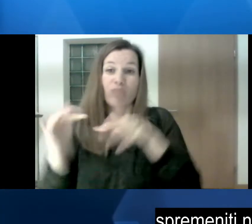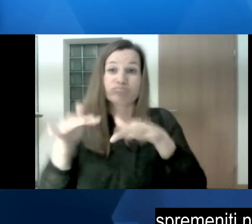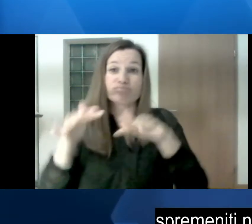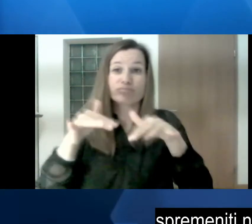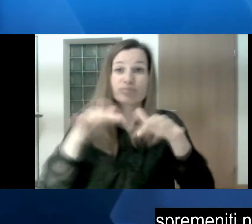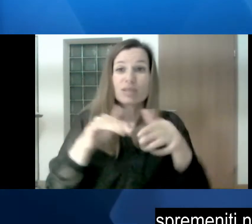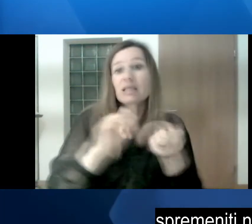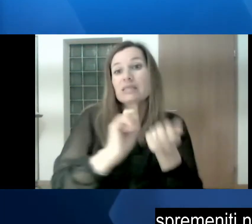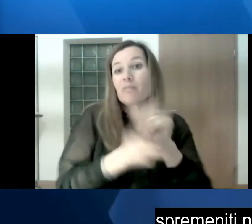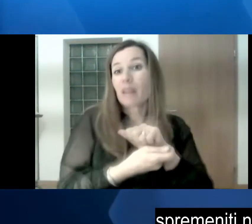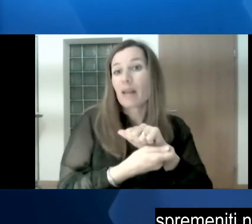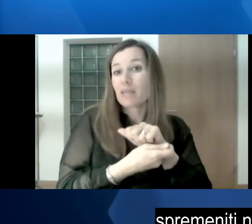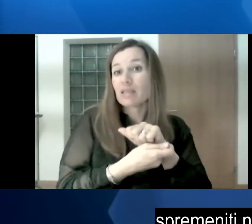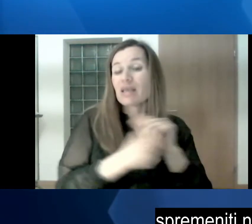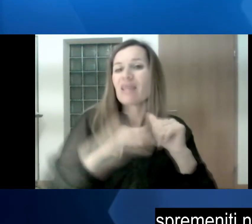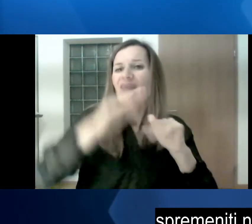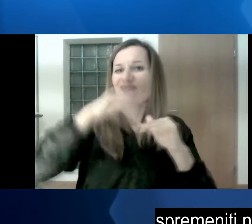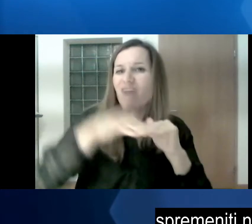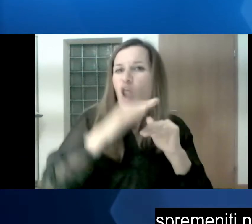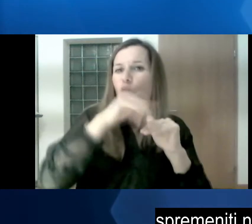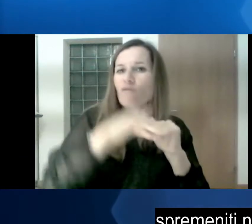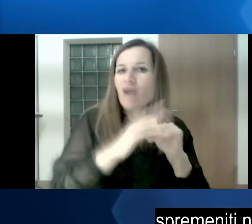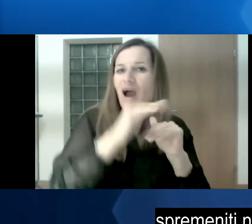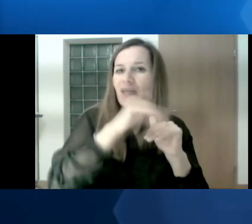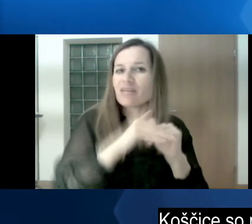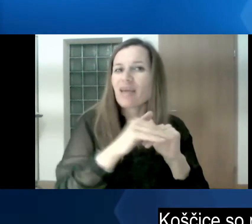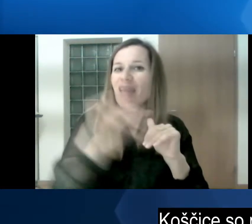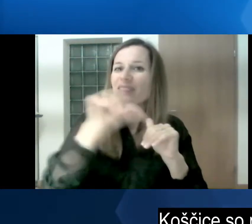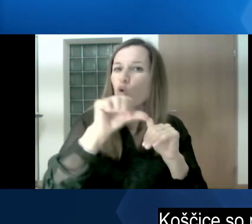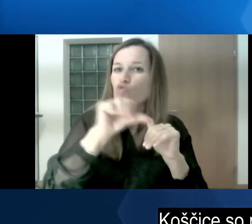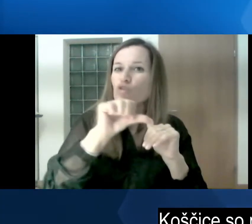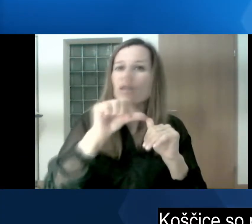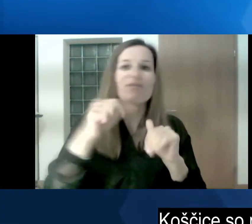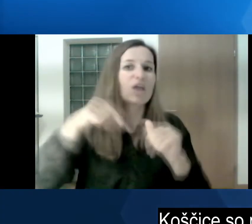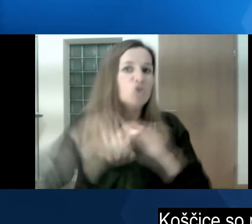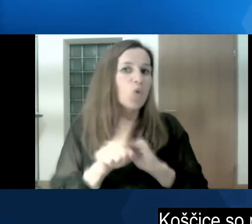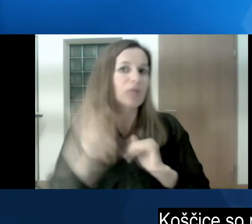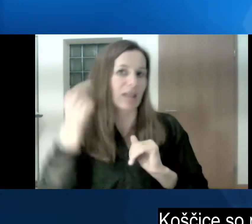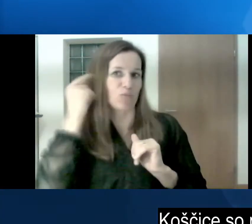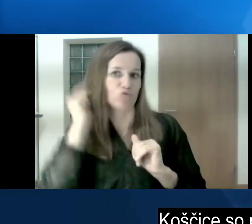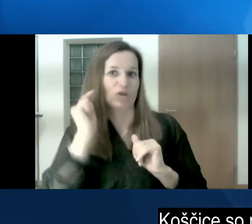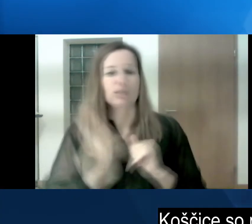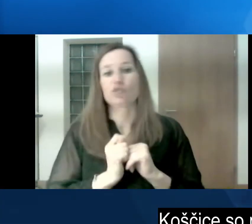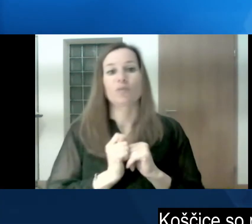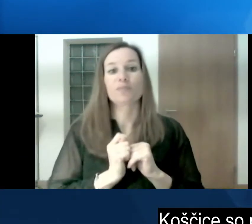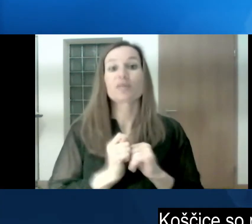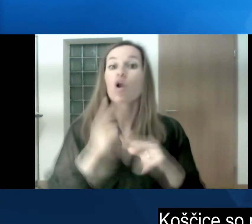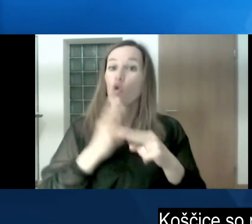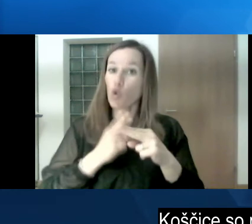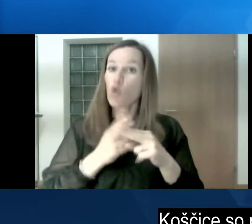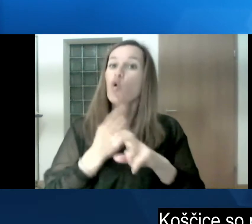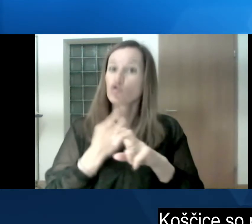valovanje tekočine v notranjem ušesu. Koščice so pomembne, ne samo za